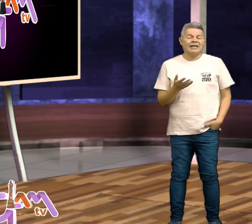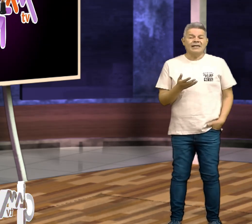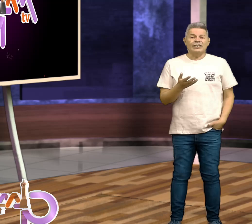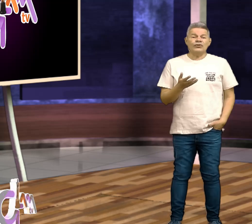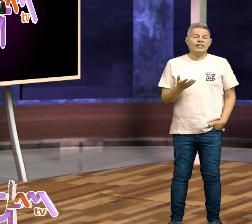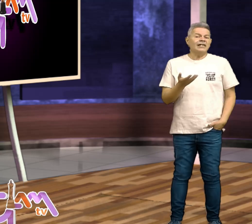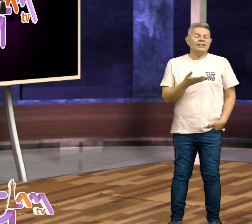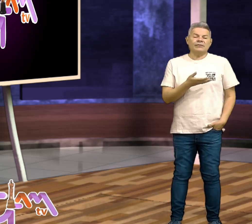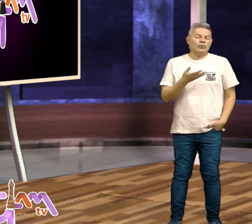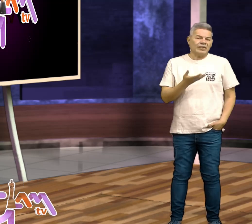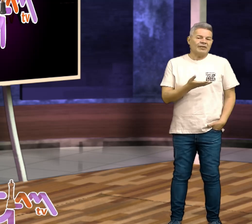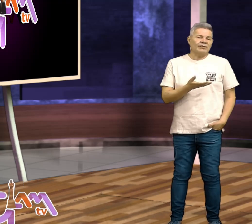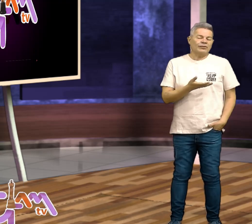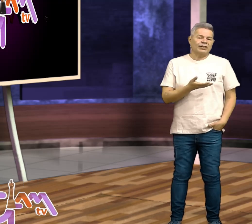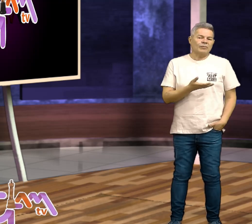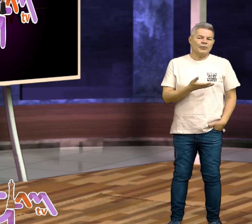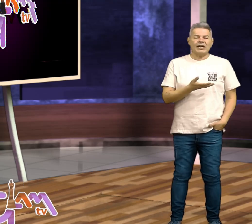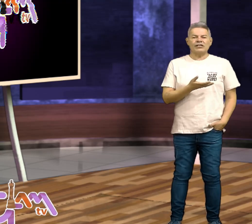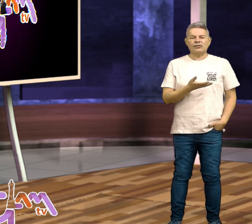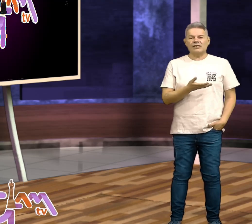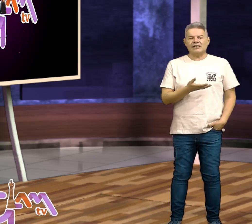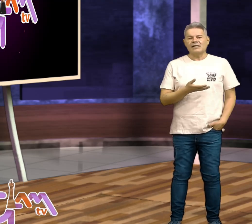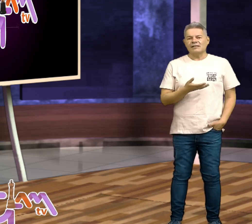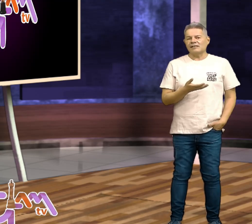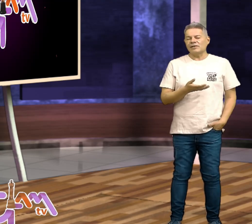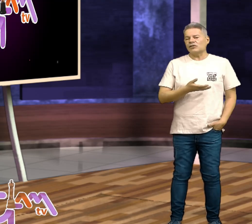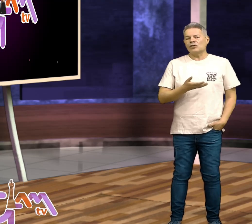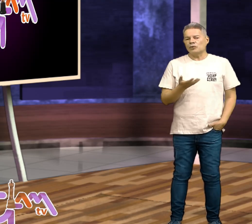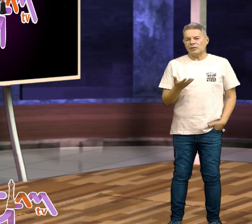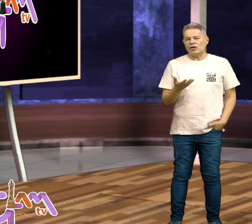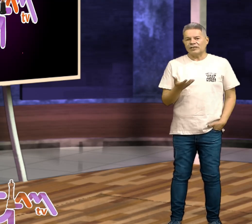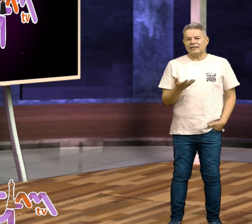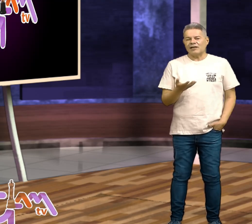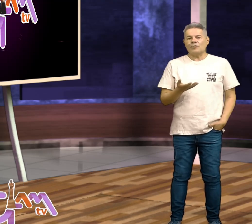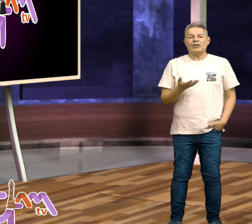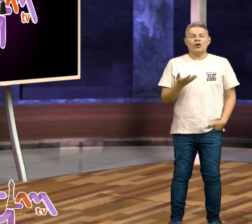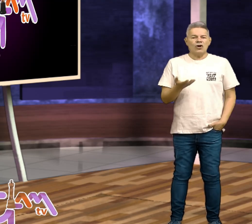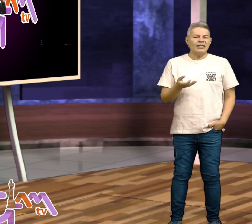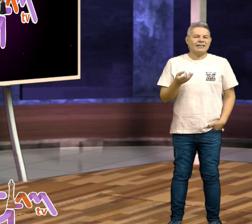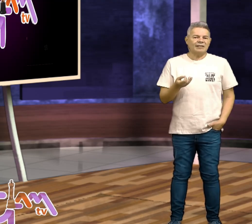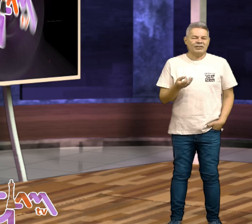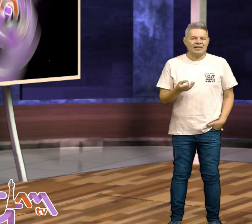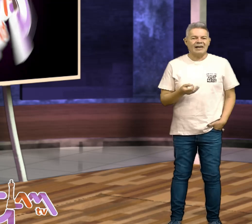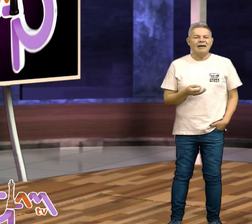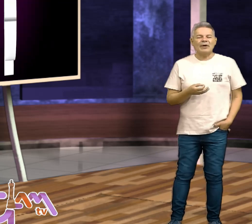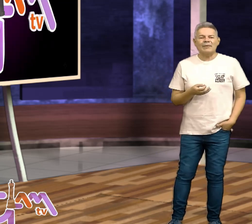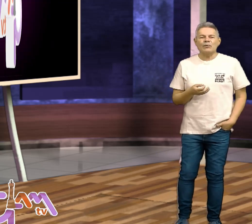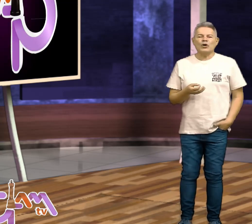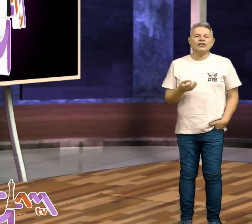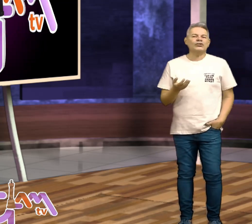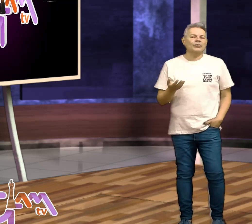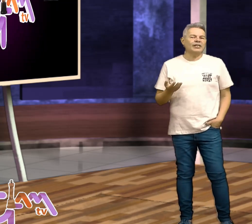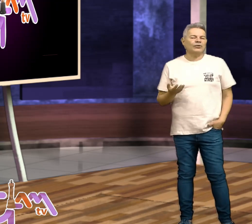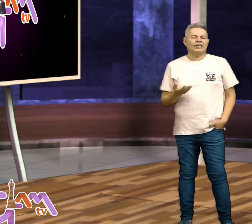para hablar en estos días. Justamente cuando se conmemoraron esos días de celebración no pudimos contactarnos, pero hoy la tenemos acá para